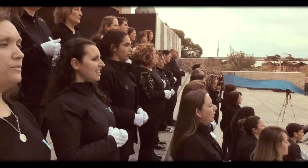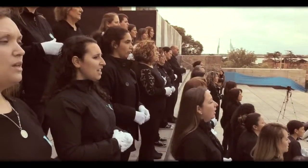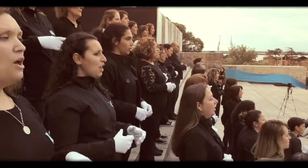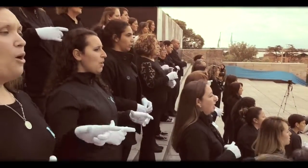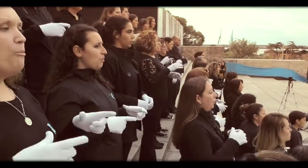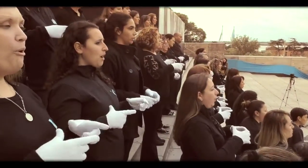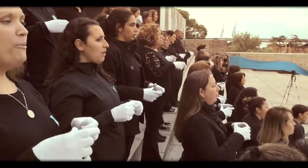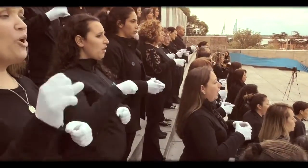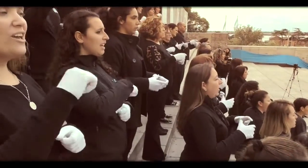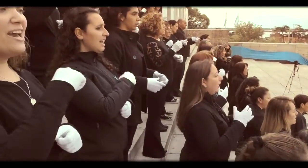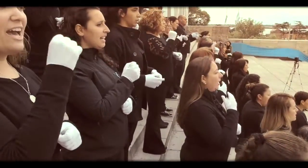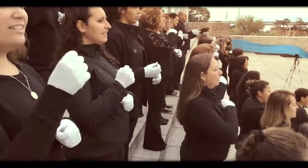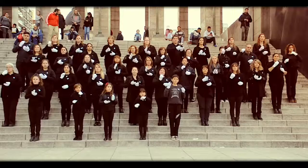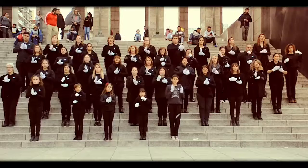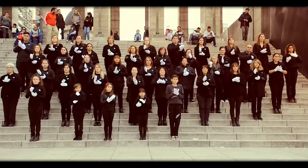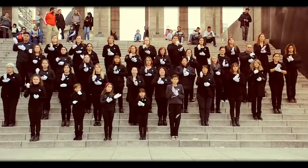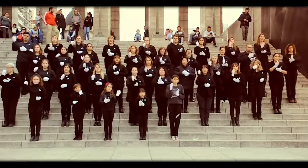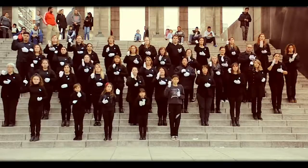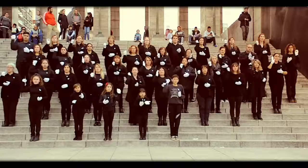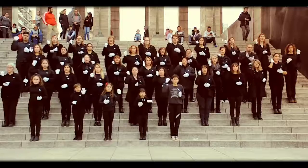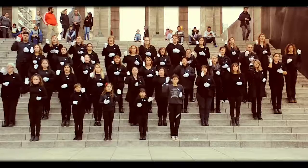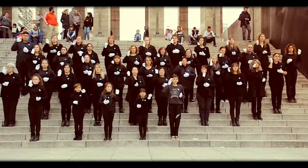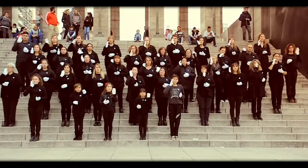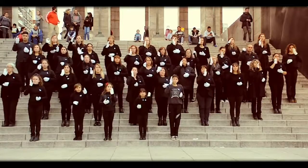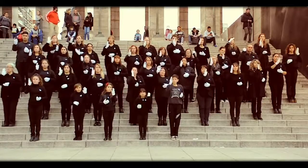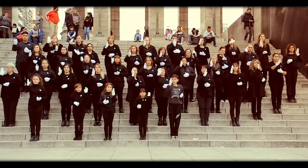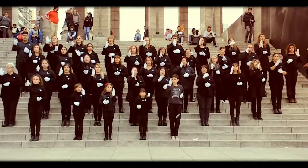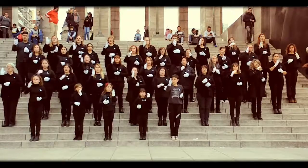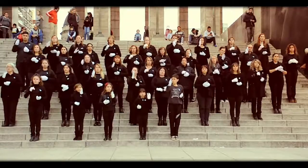Pueblos que cantan siempre tendrá futuro